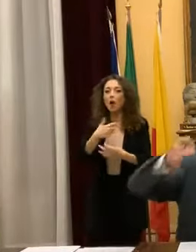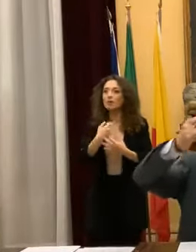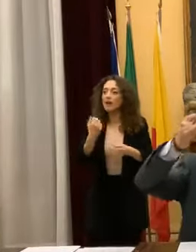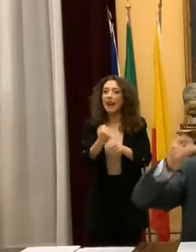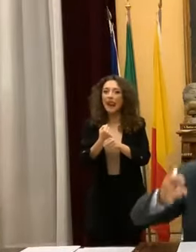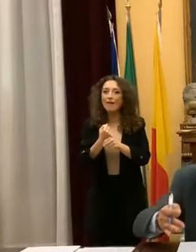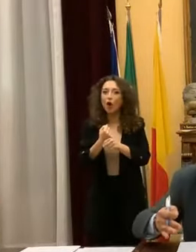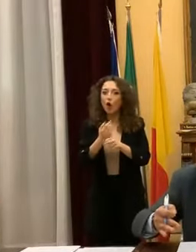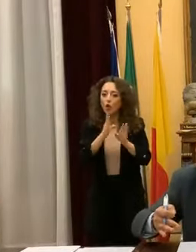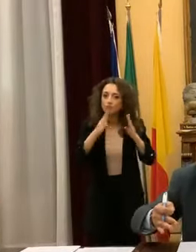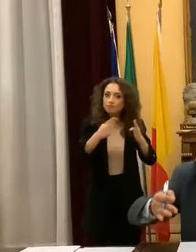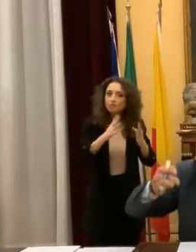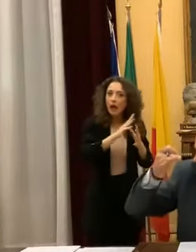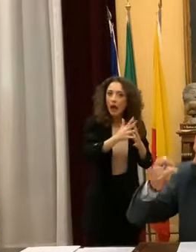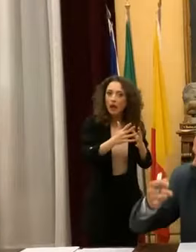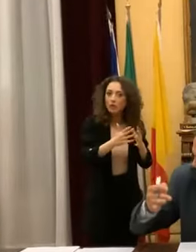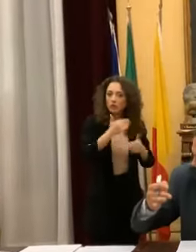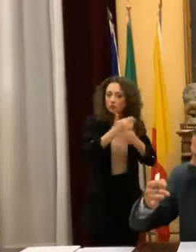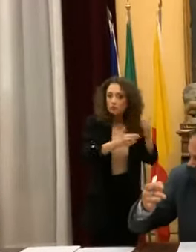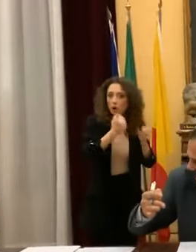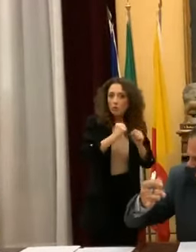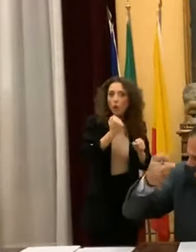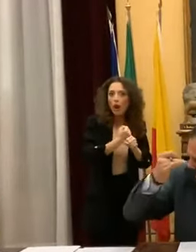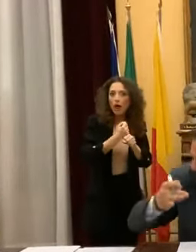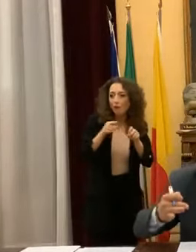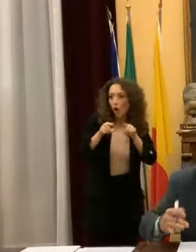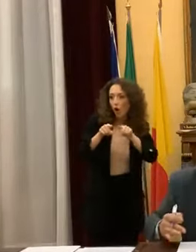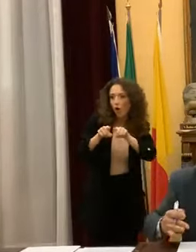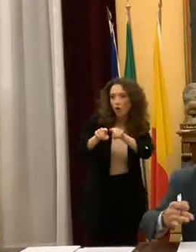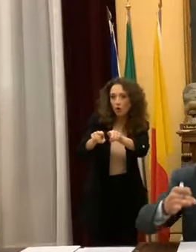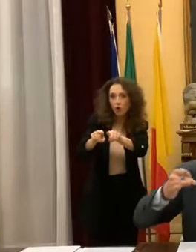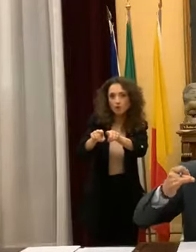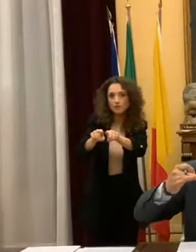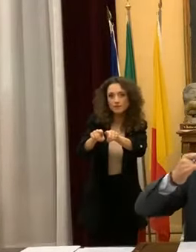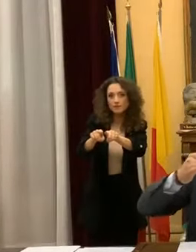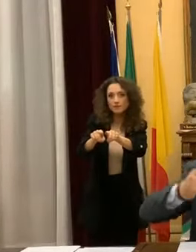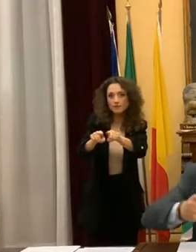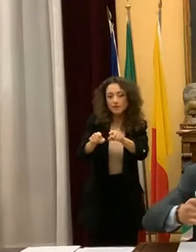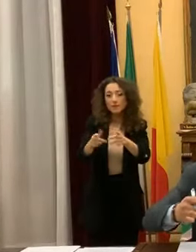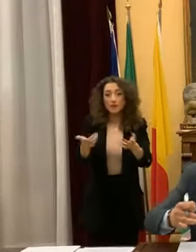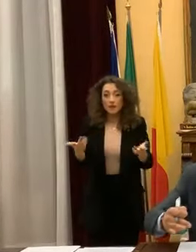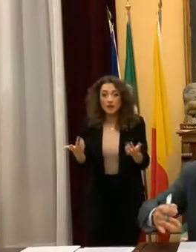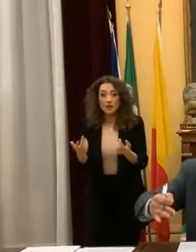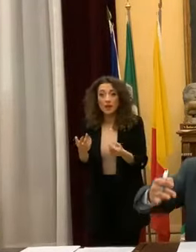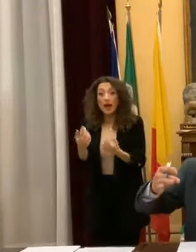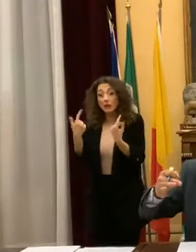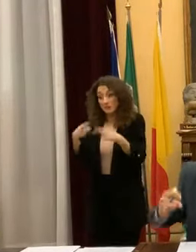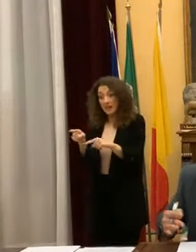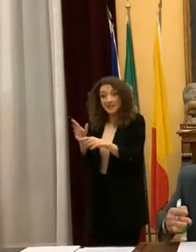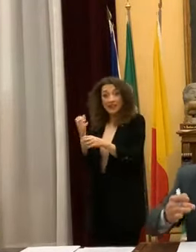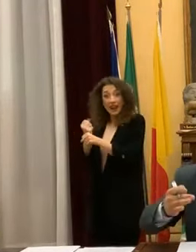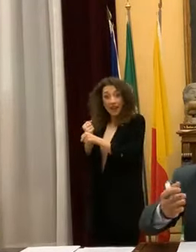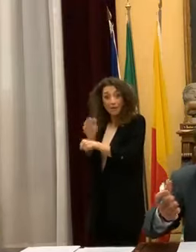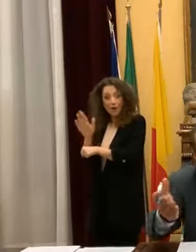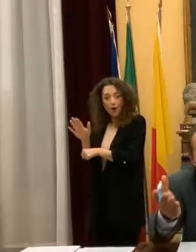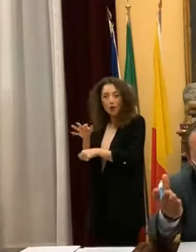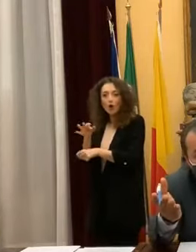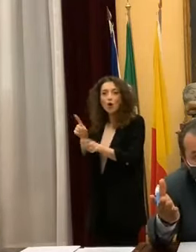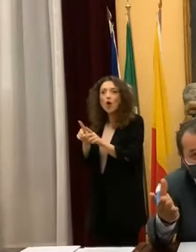un addebito e un'accusa in più per la paglia, per l'assessore Razza e per il